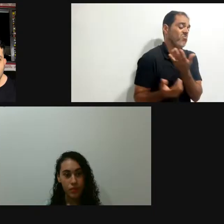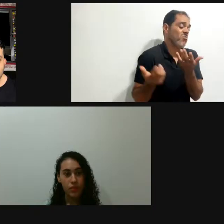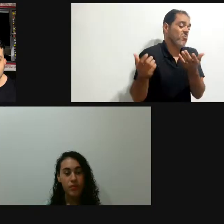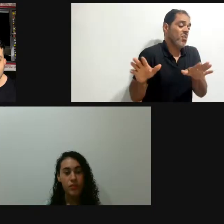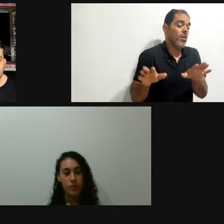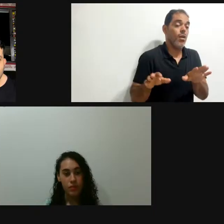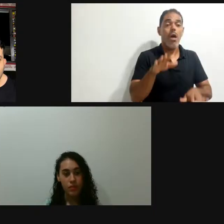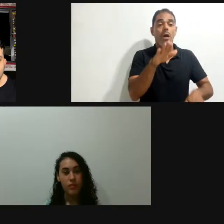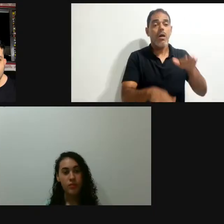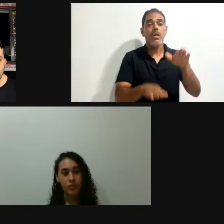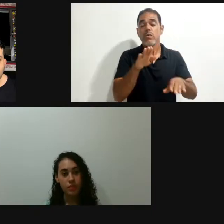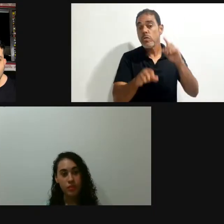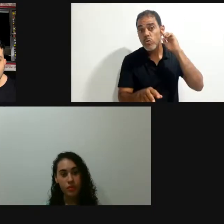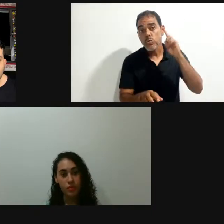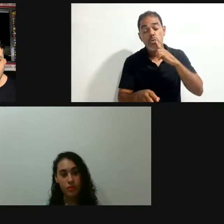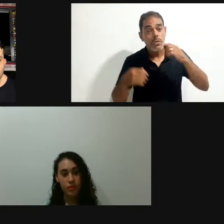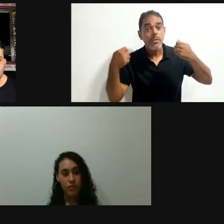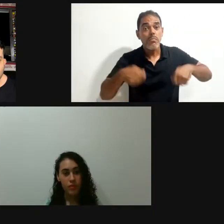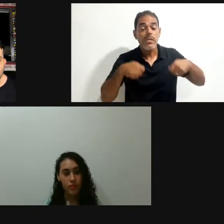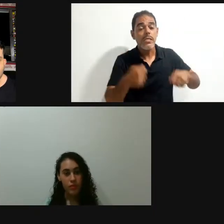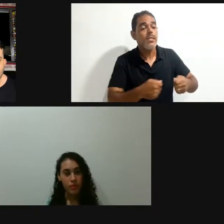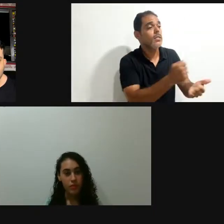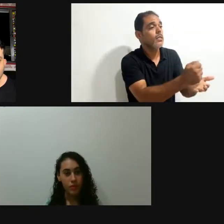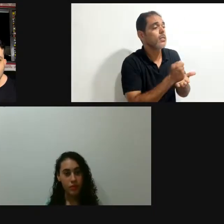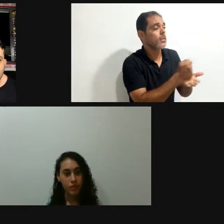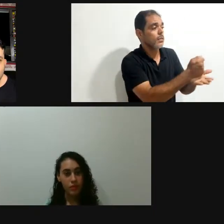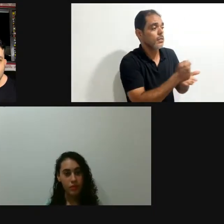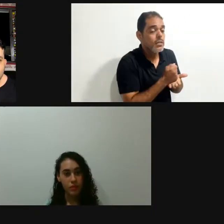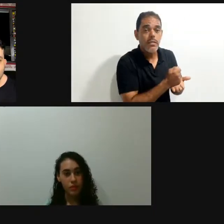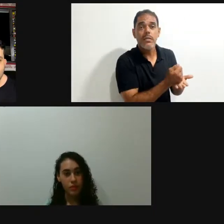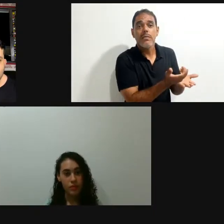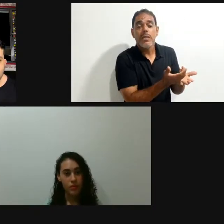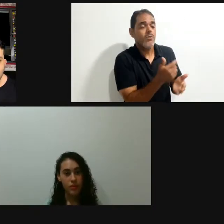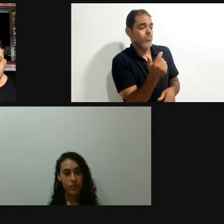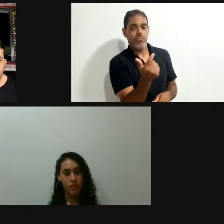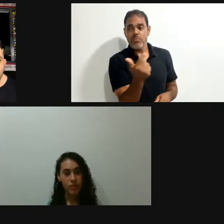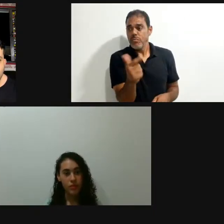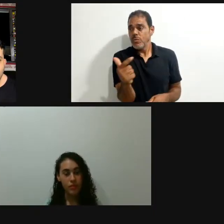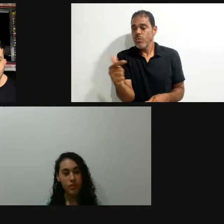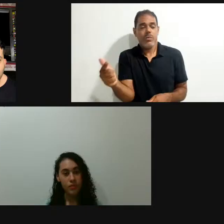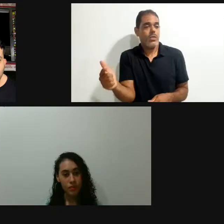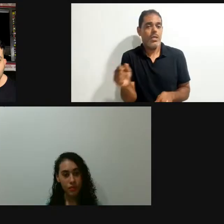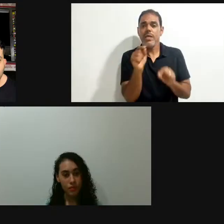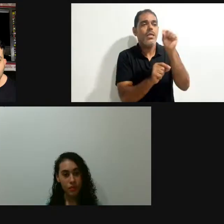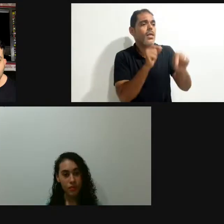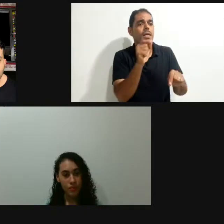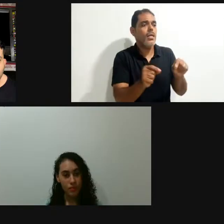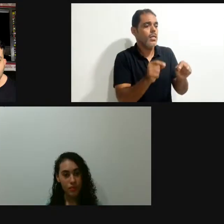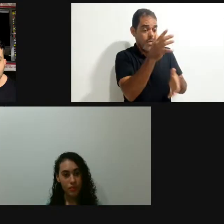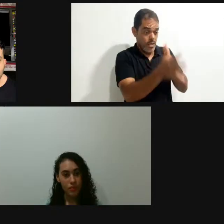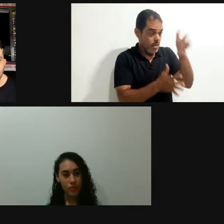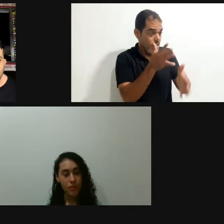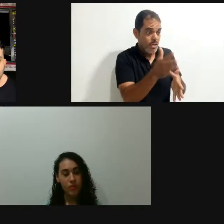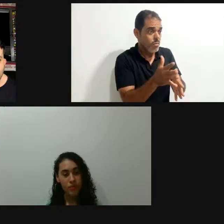uma assessoria, acho que no dia a dia é um pouco complicado. Eu acho que